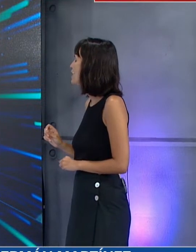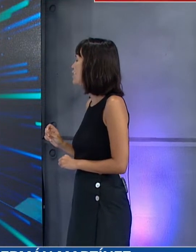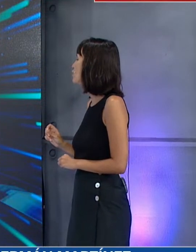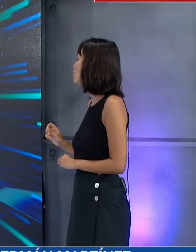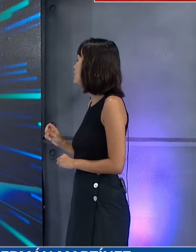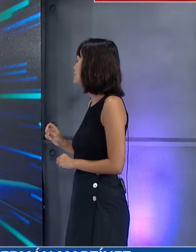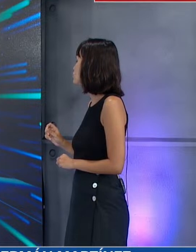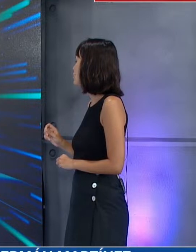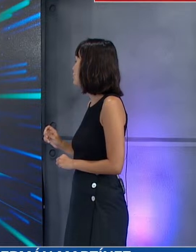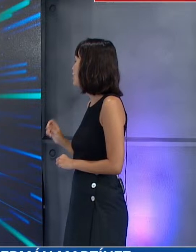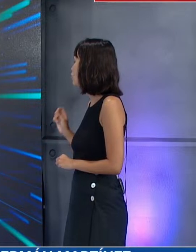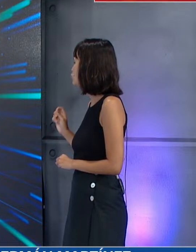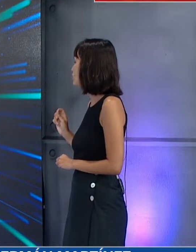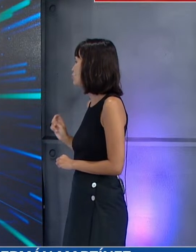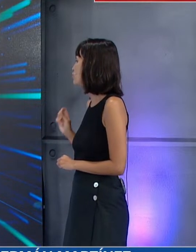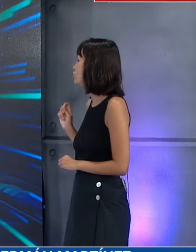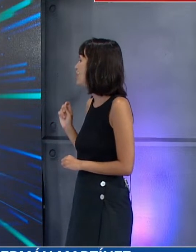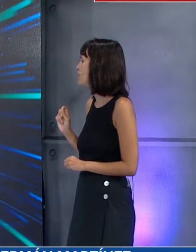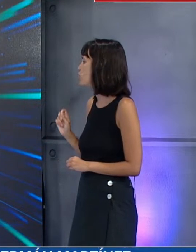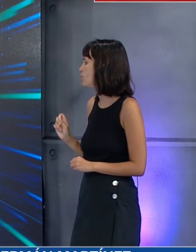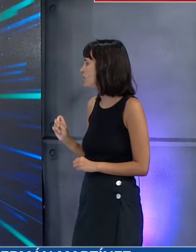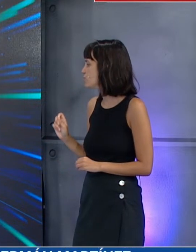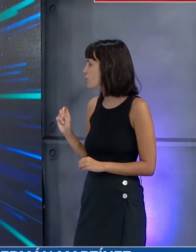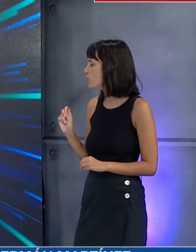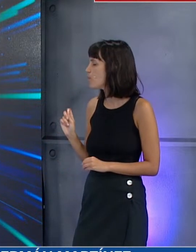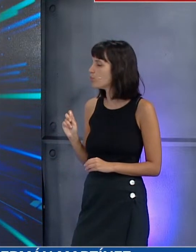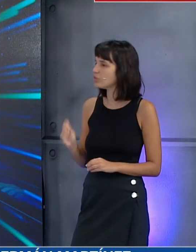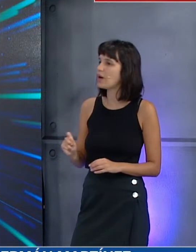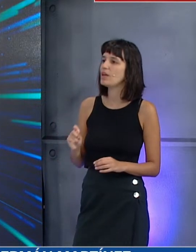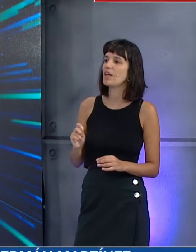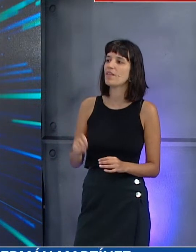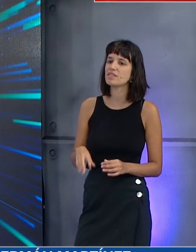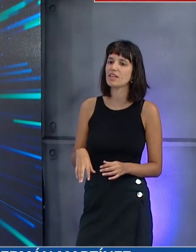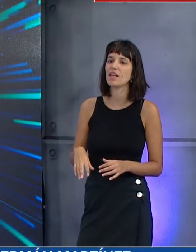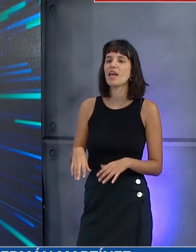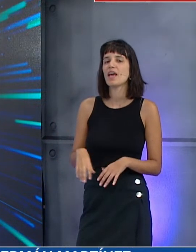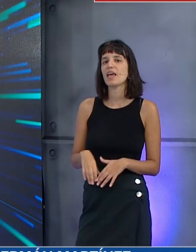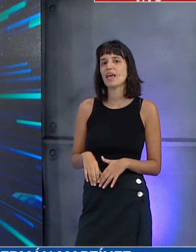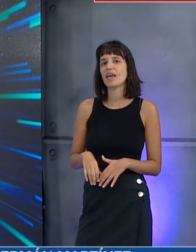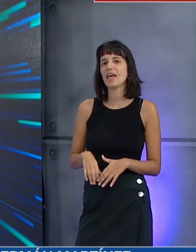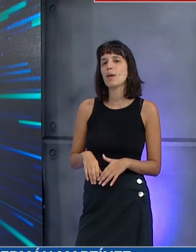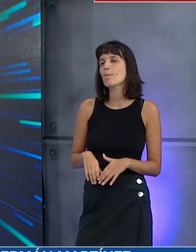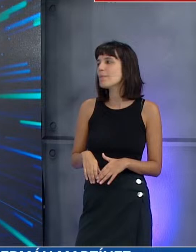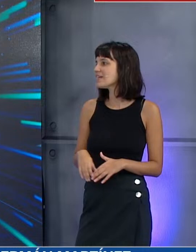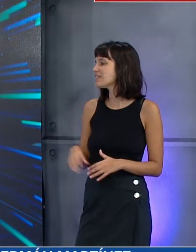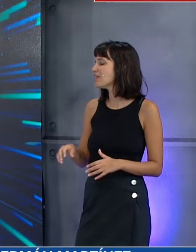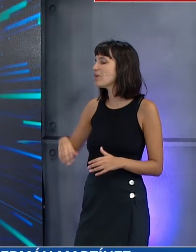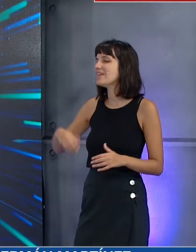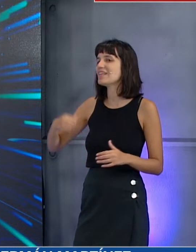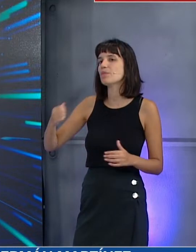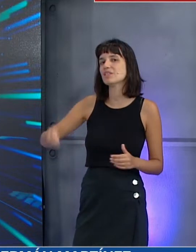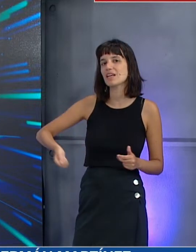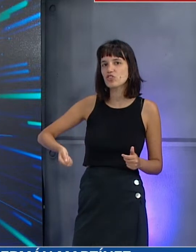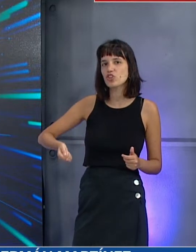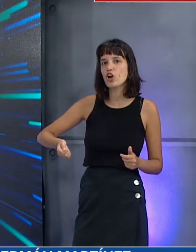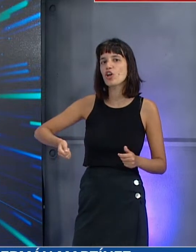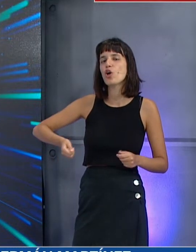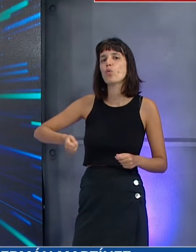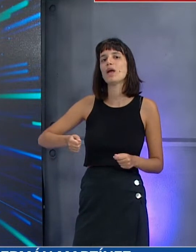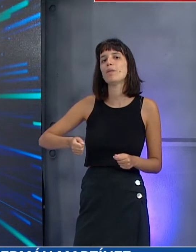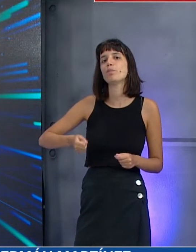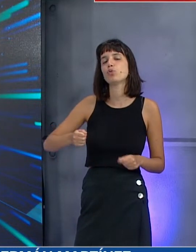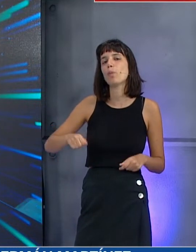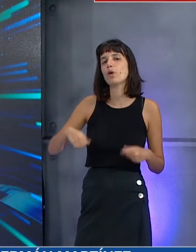mensual que no podrá ser superior al 8% de la remuneración computable. Es decir, en vez de una